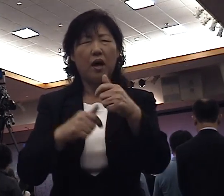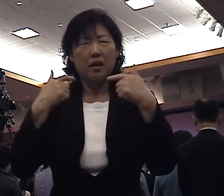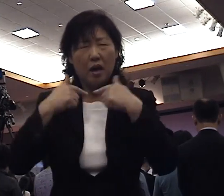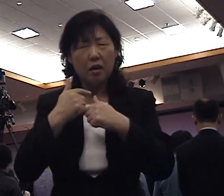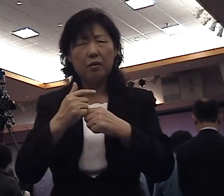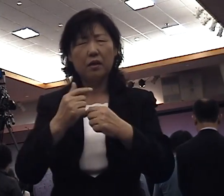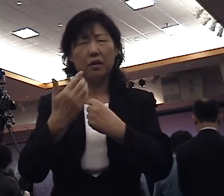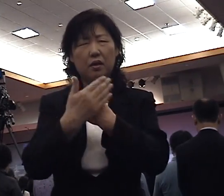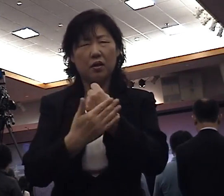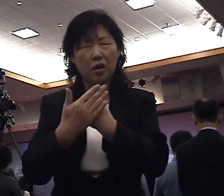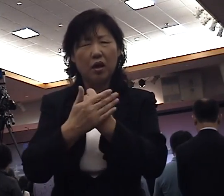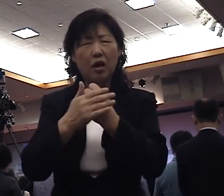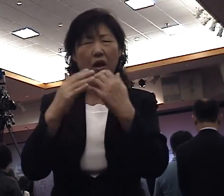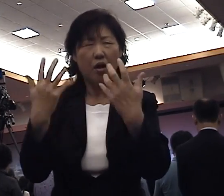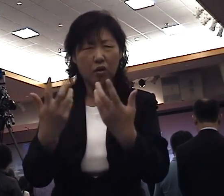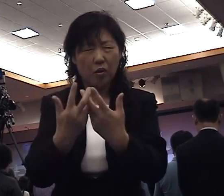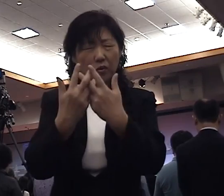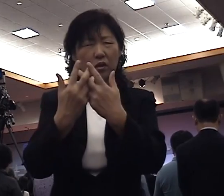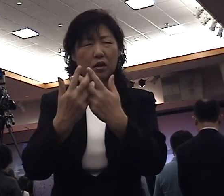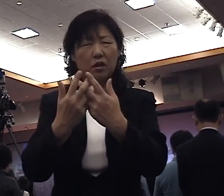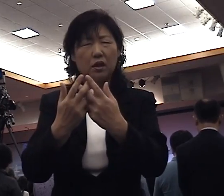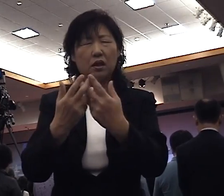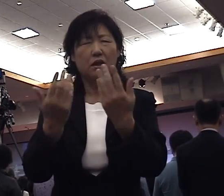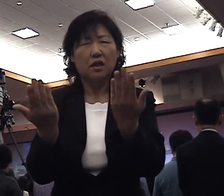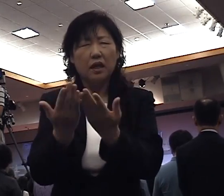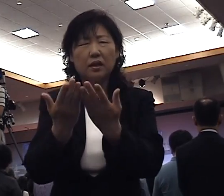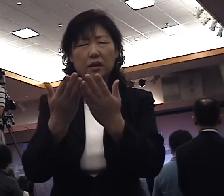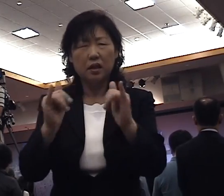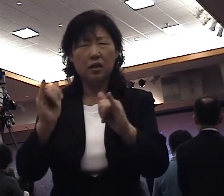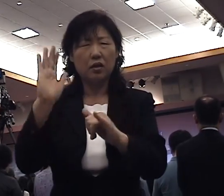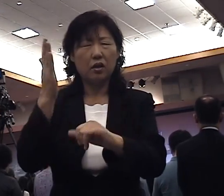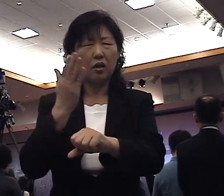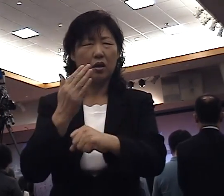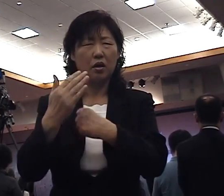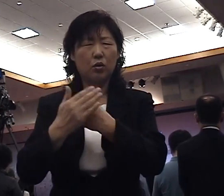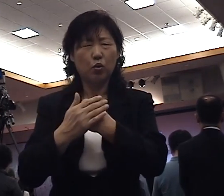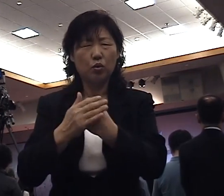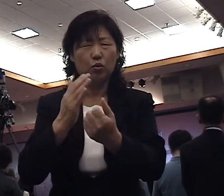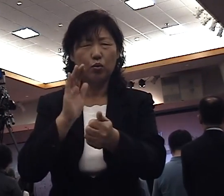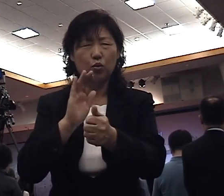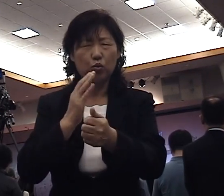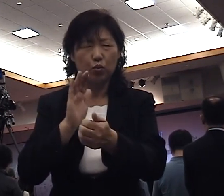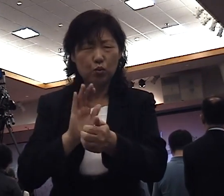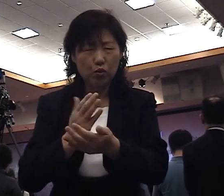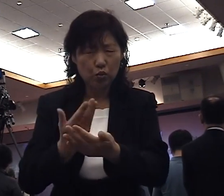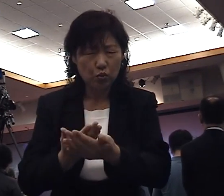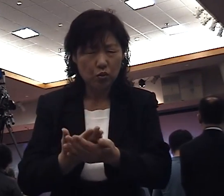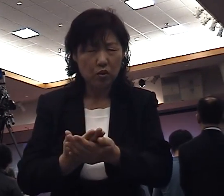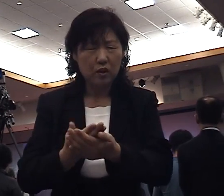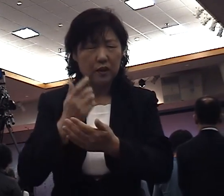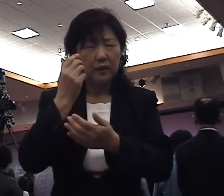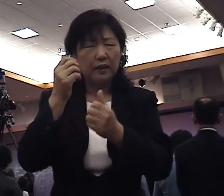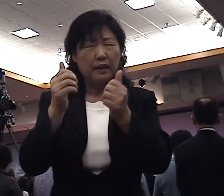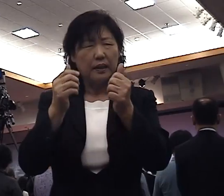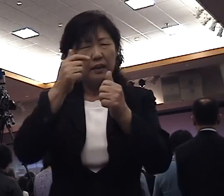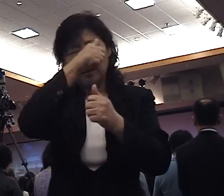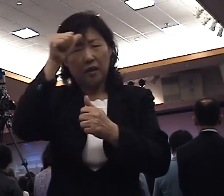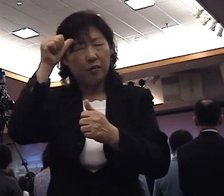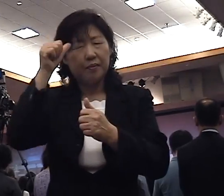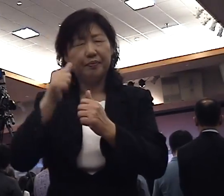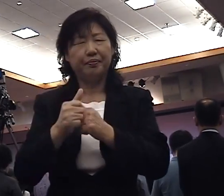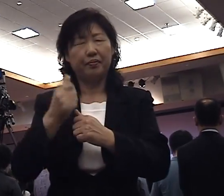넘치는 귀한 주님의 사역자들이 되게 하옵소서. 아멘. 앞장서 섬기시는 장로님들에게 성령 충만함과 리더십을